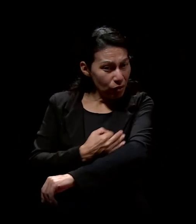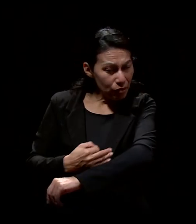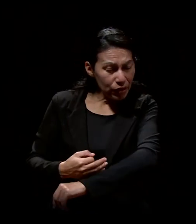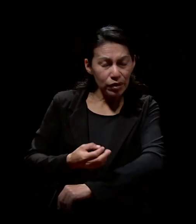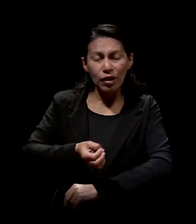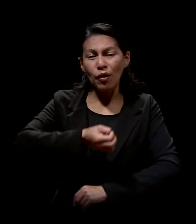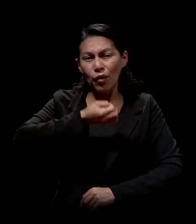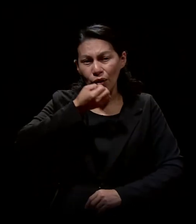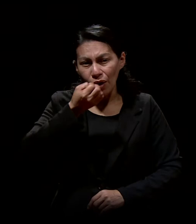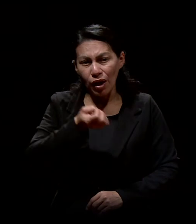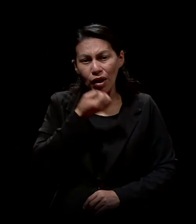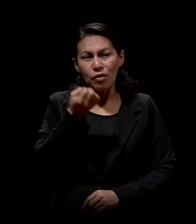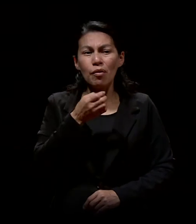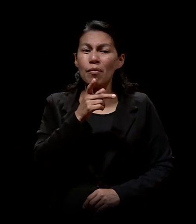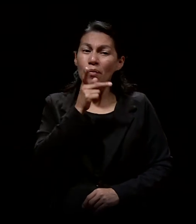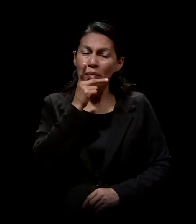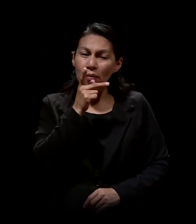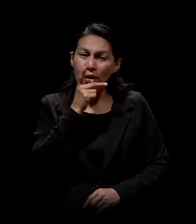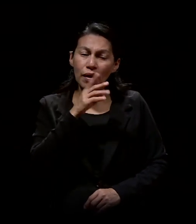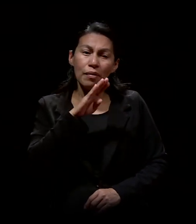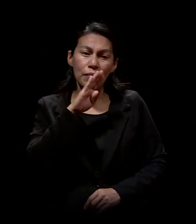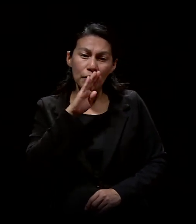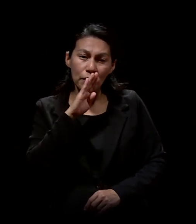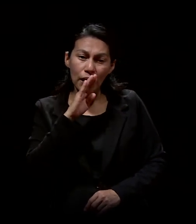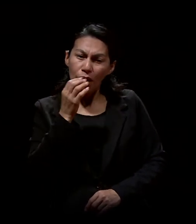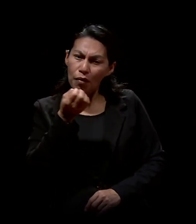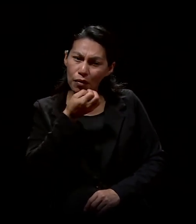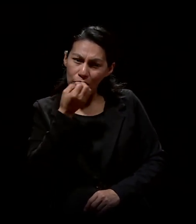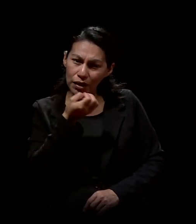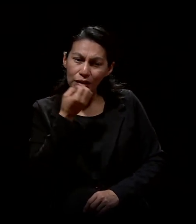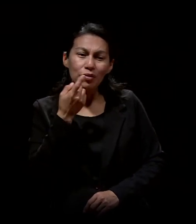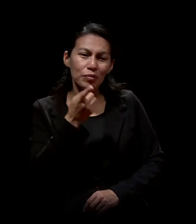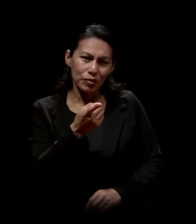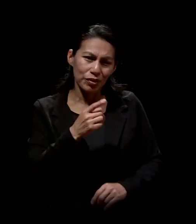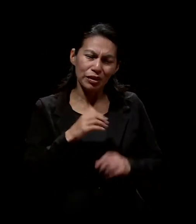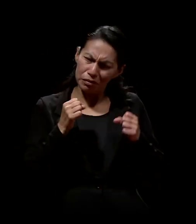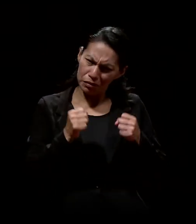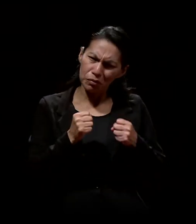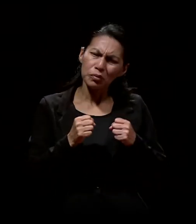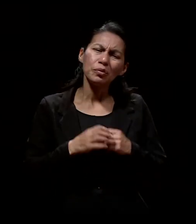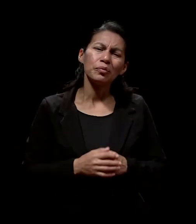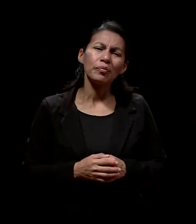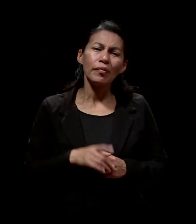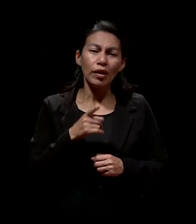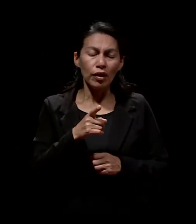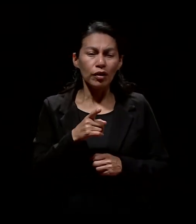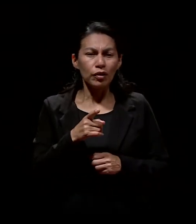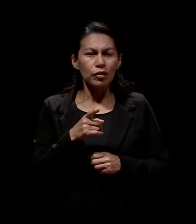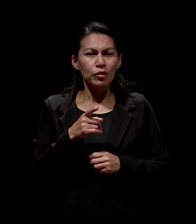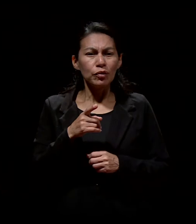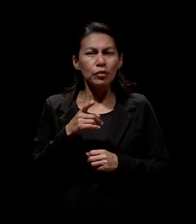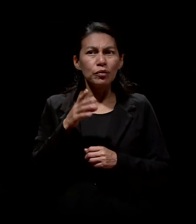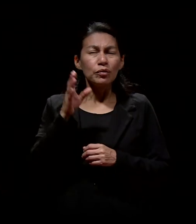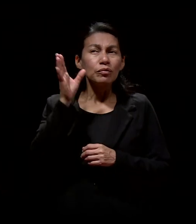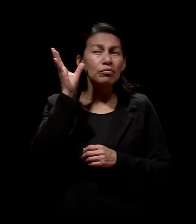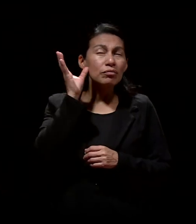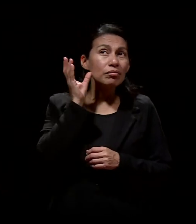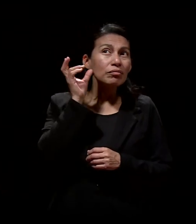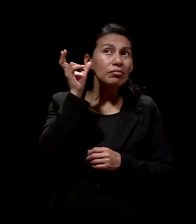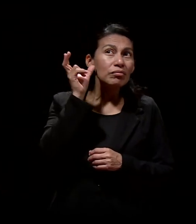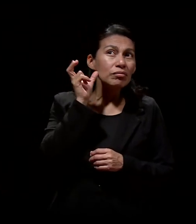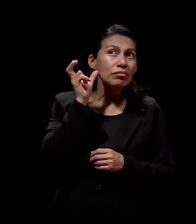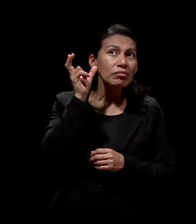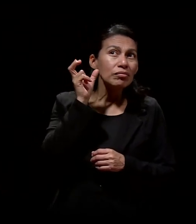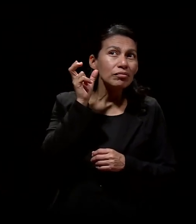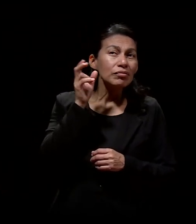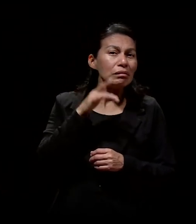orado, tu familia había orado, sin duda tus padres estaban orando por ti y tú eras